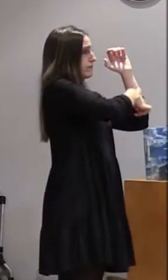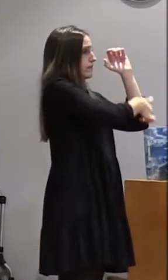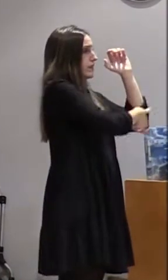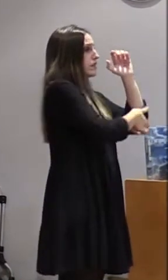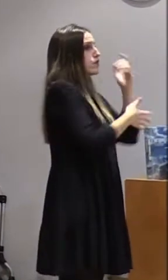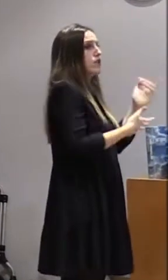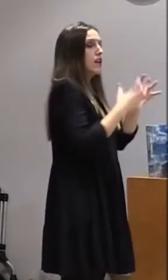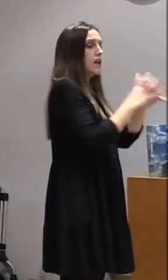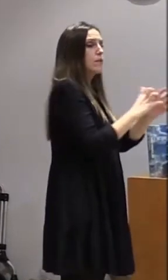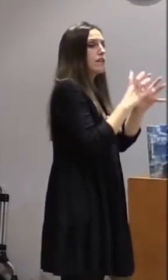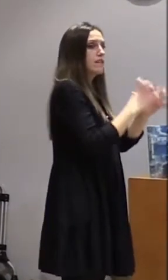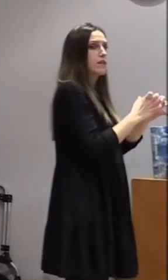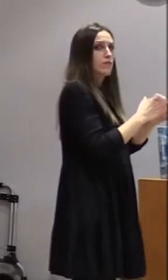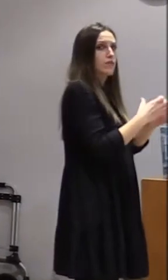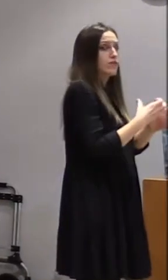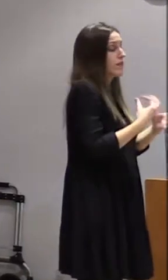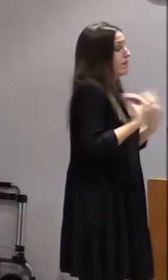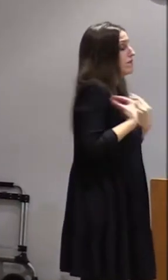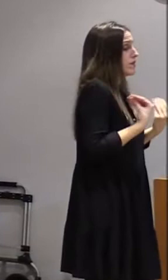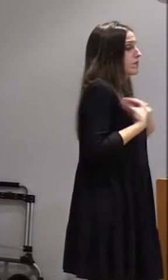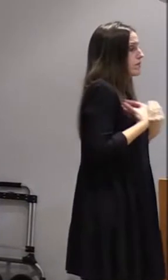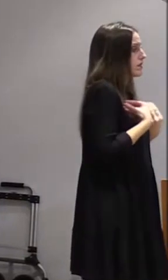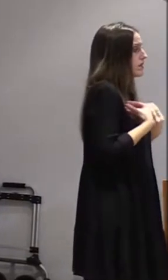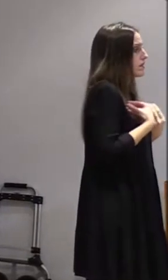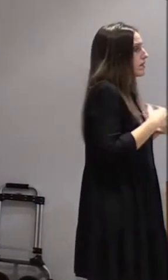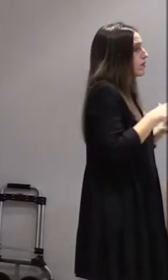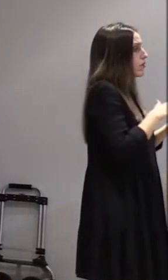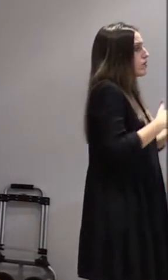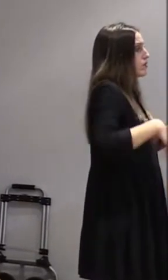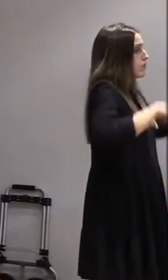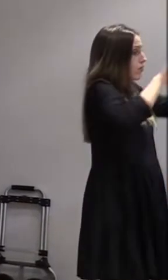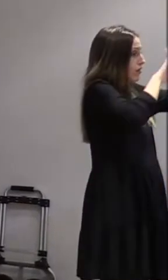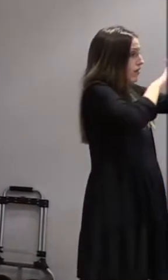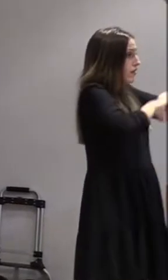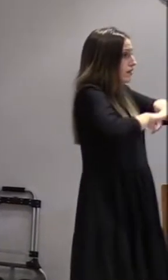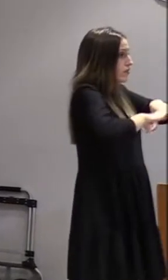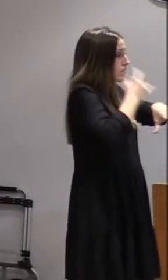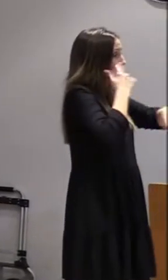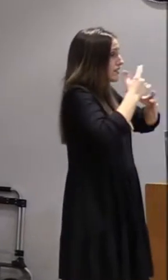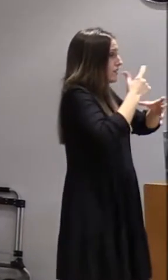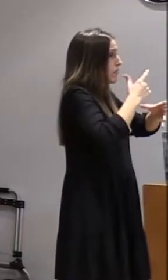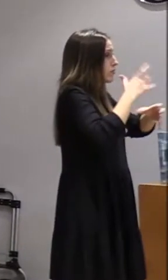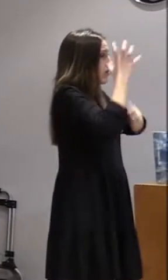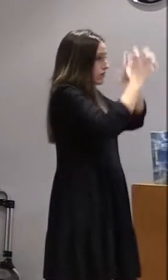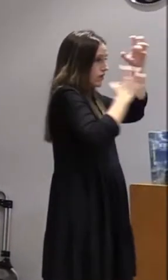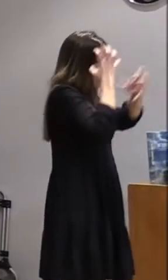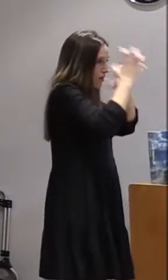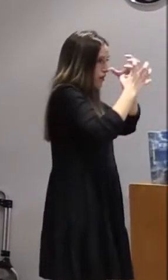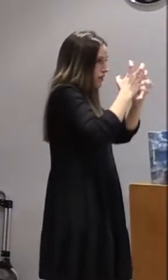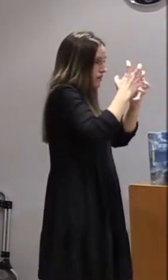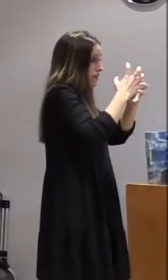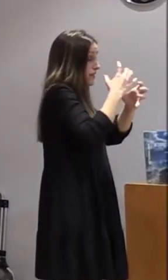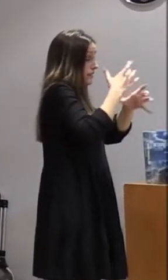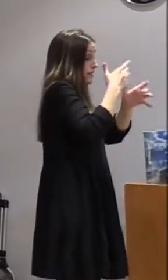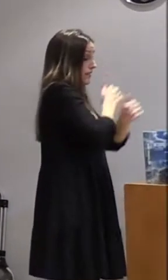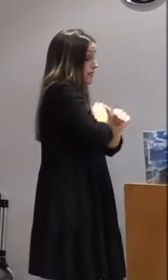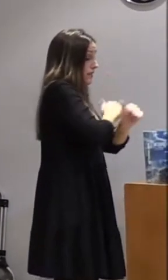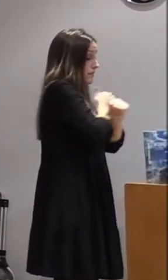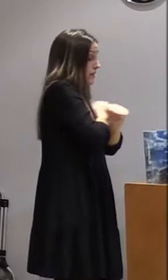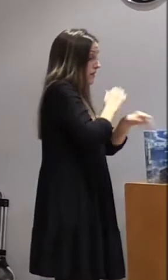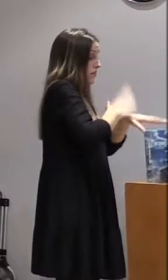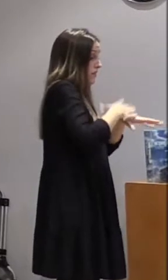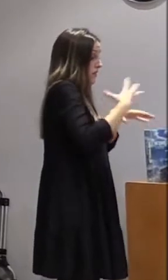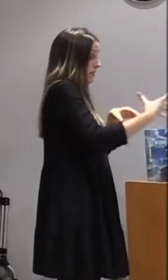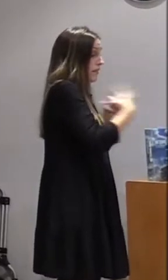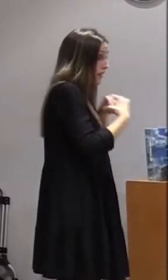aprendimos a sobrevivir detectando por la noche a las fieras que estaban ahí al acecho para ver si cazaban alguno,